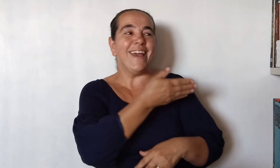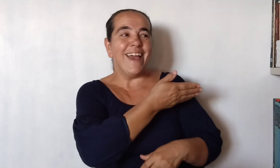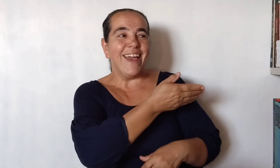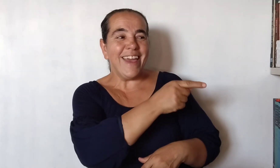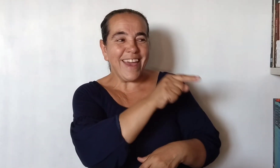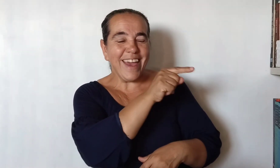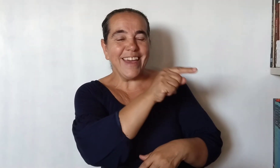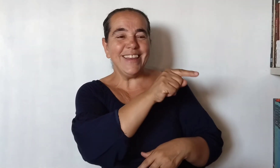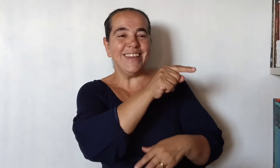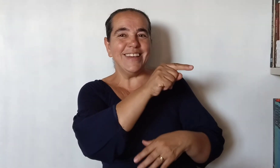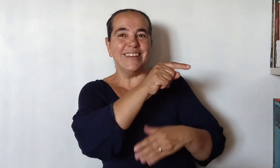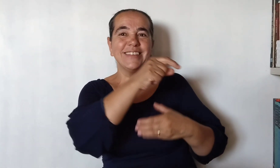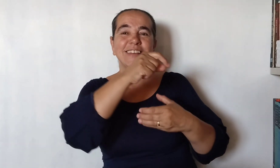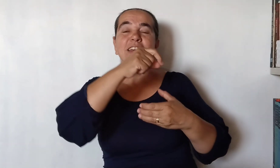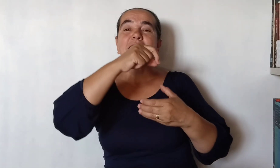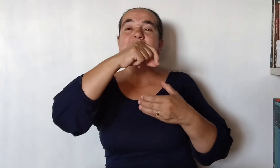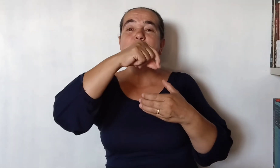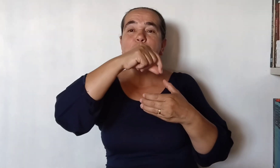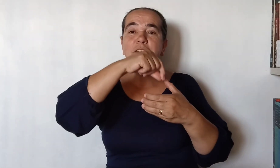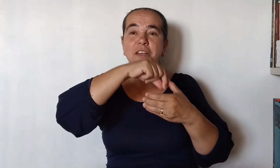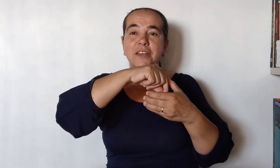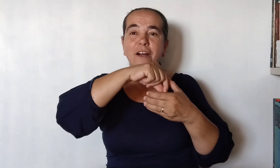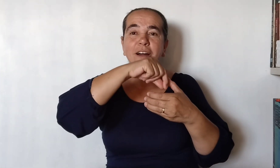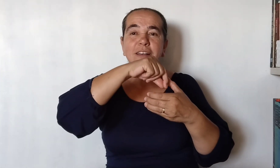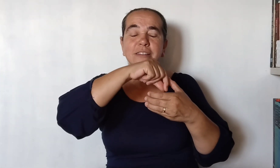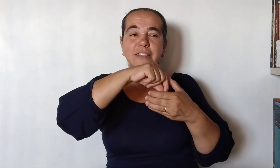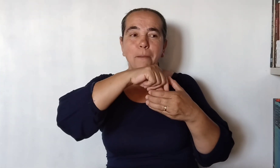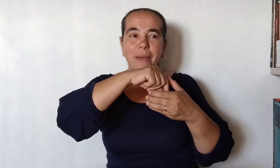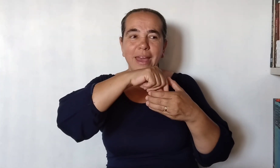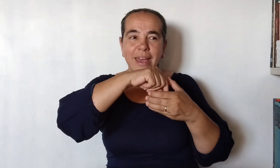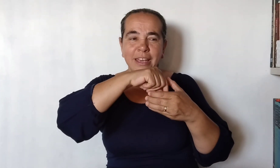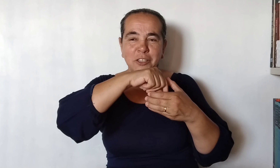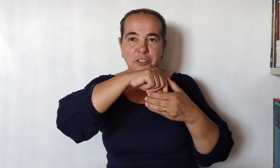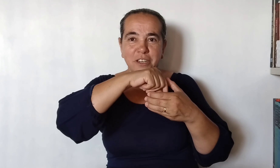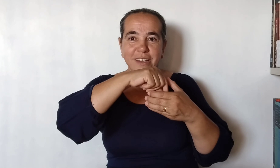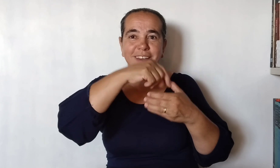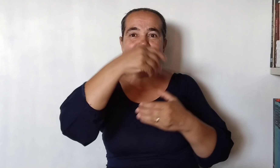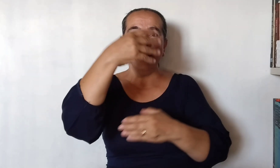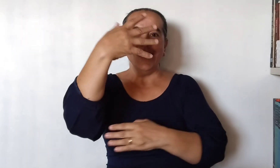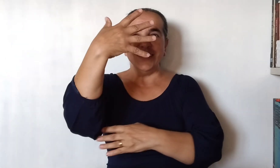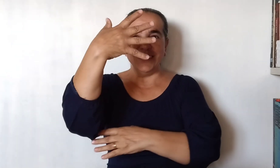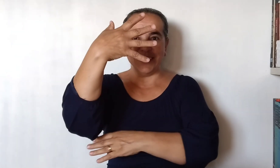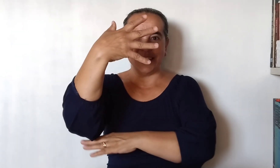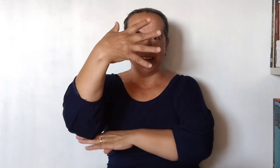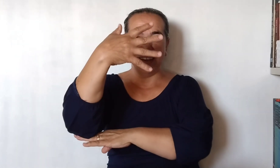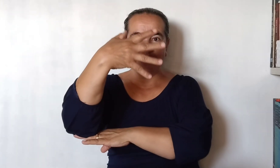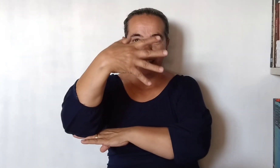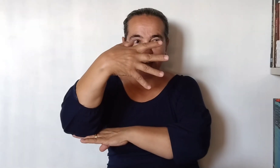Ali, eles. O que eu faço aqui, ó? Semente de